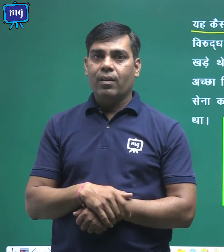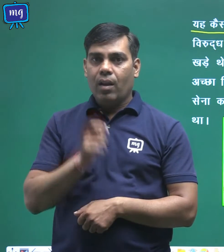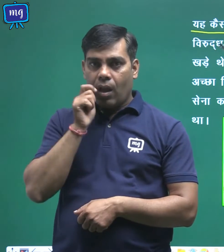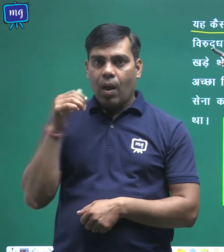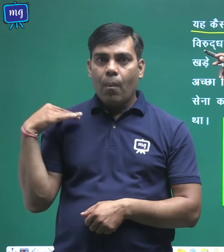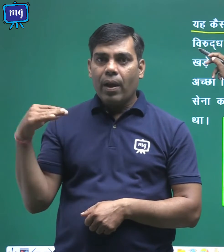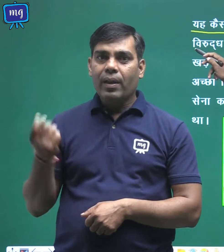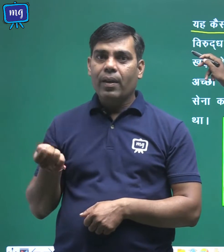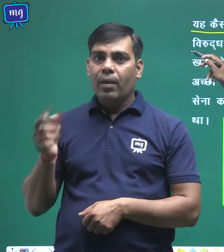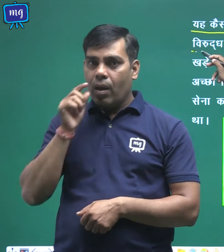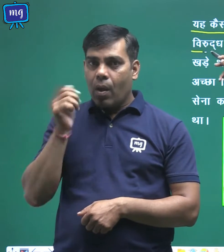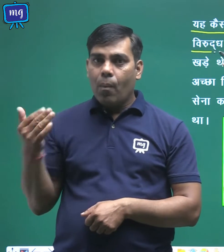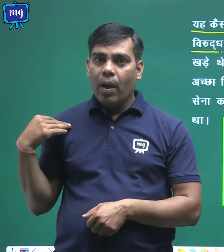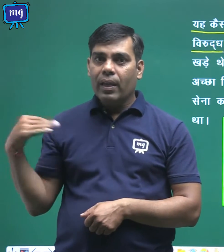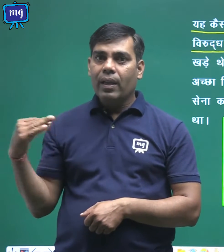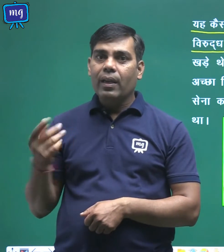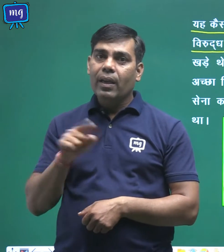भाई भाई के